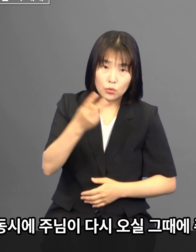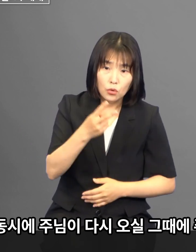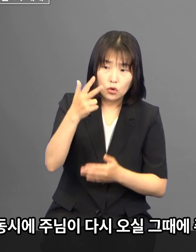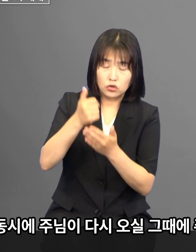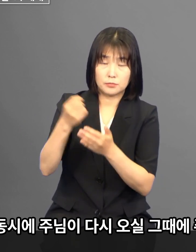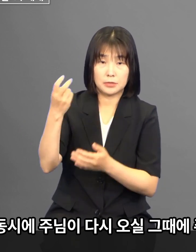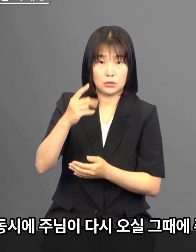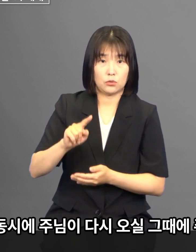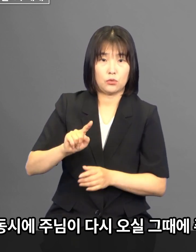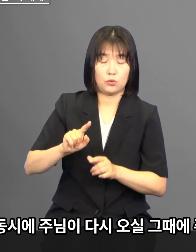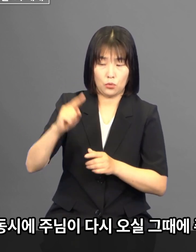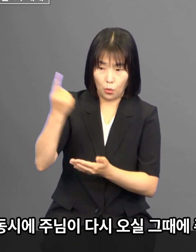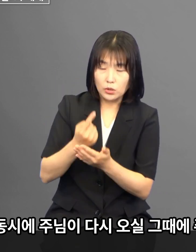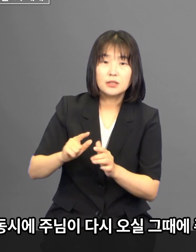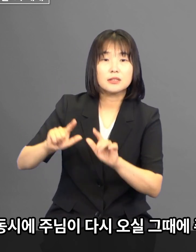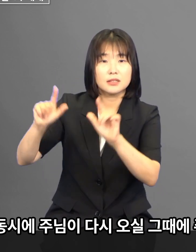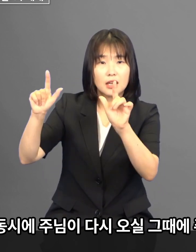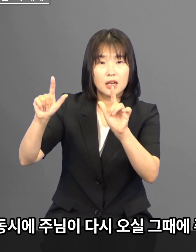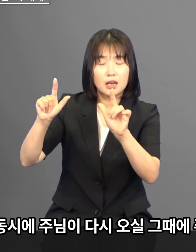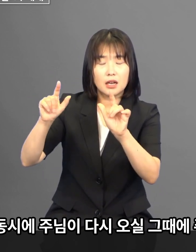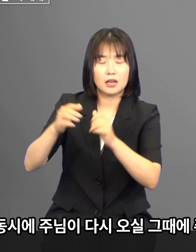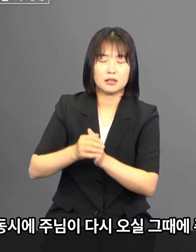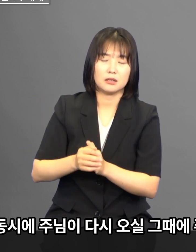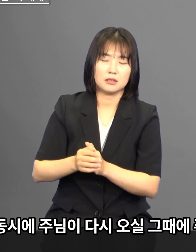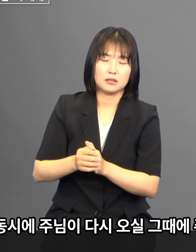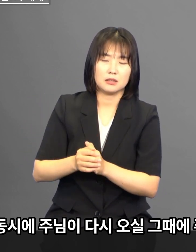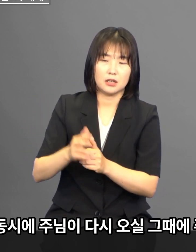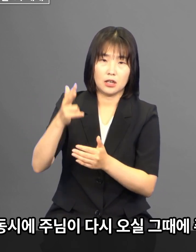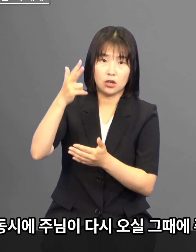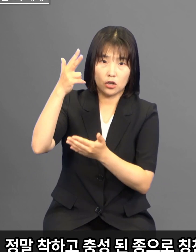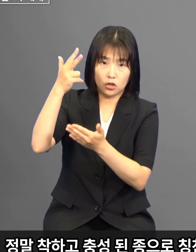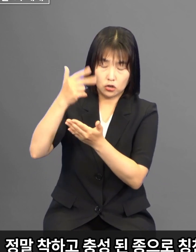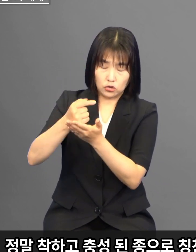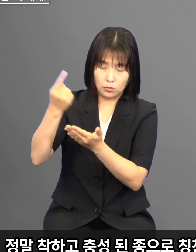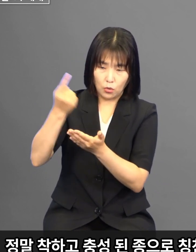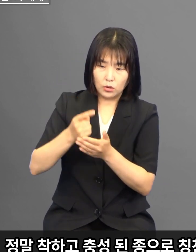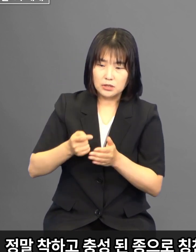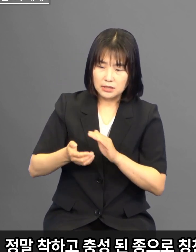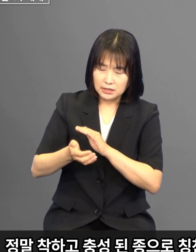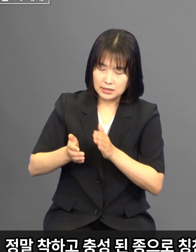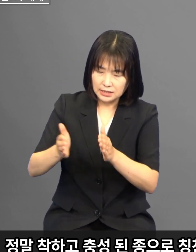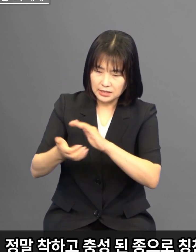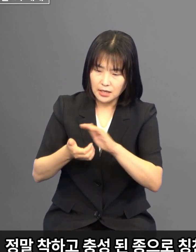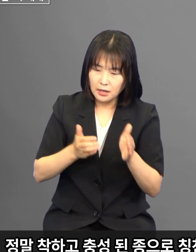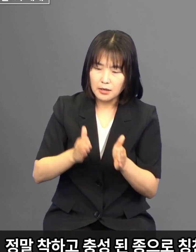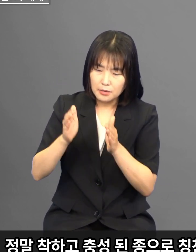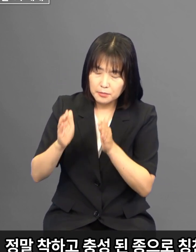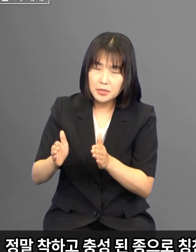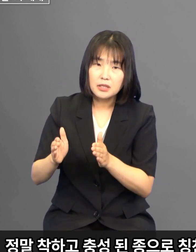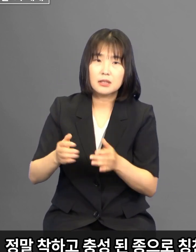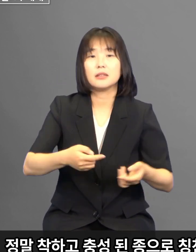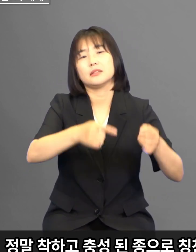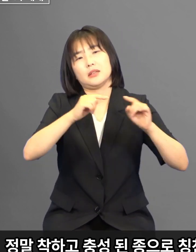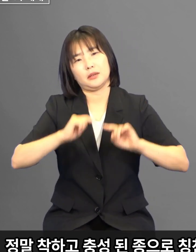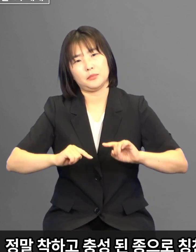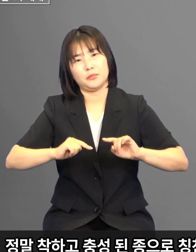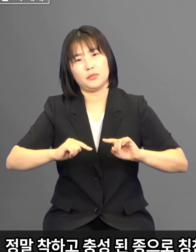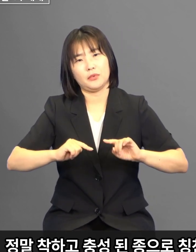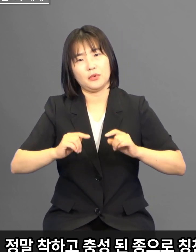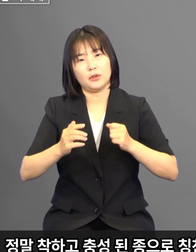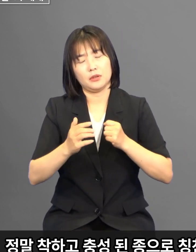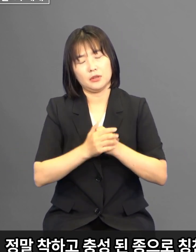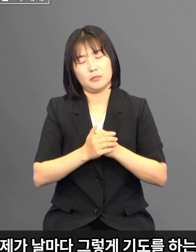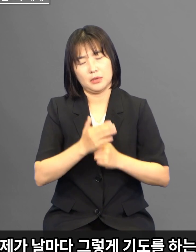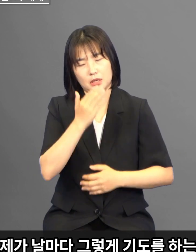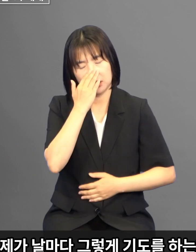오실 그때에 주의 오실 길을 예비하는 참여하는 자들로 인하여 정말 착하고 충성된 종으로 칭찬받는 우리 성도들이 다